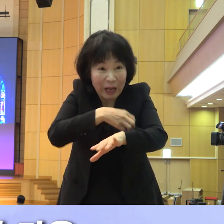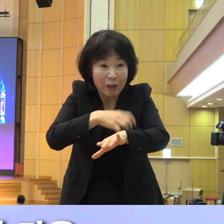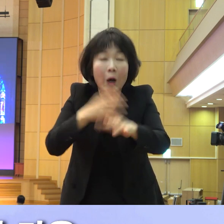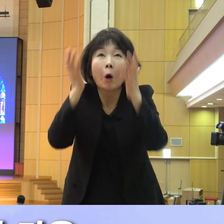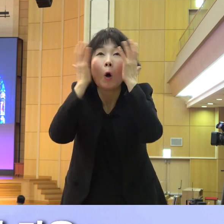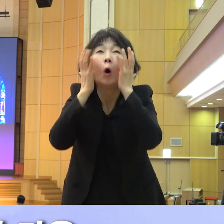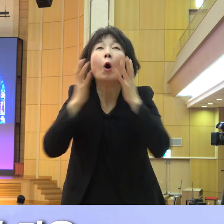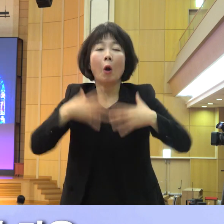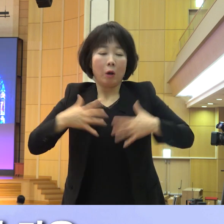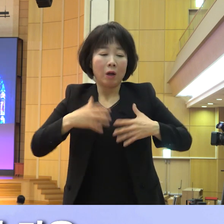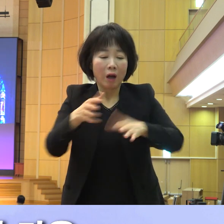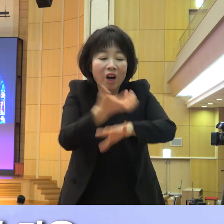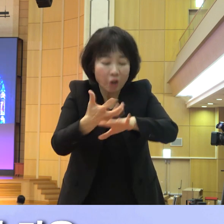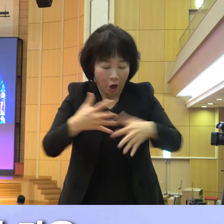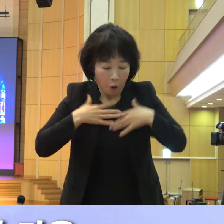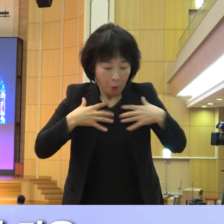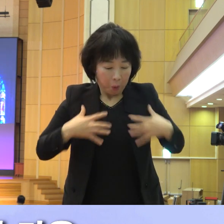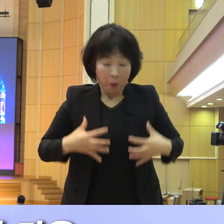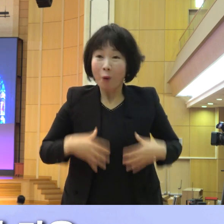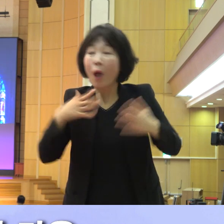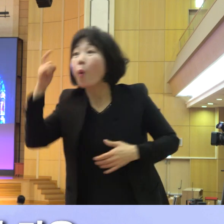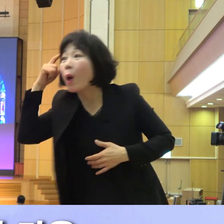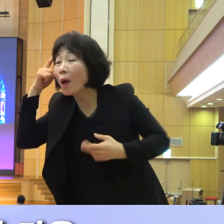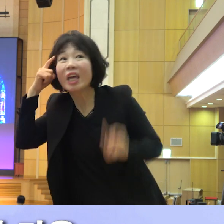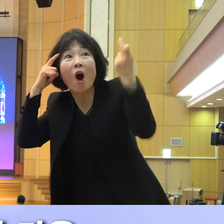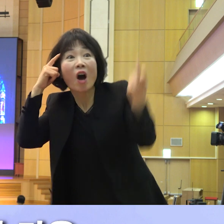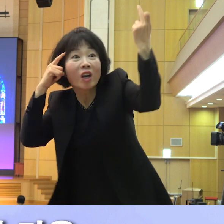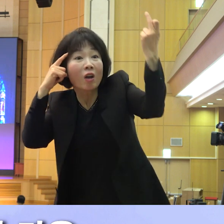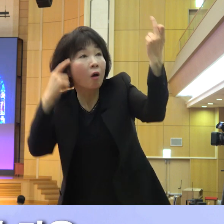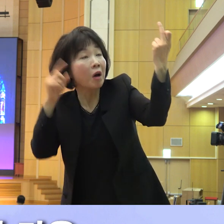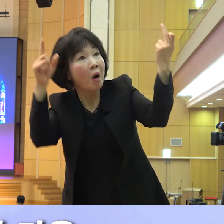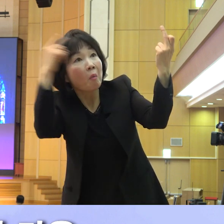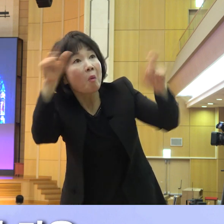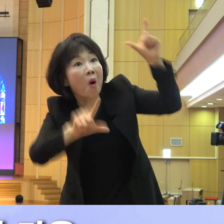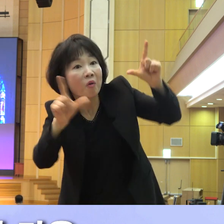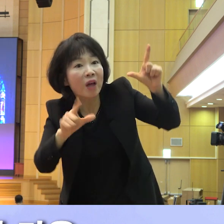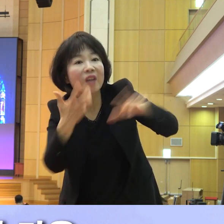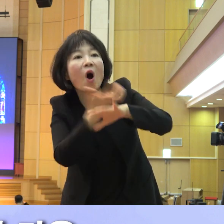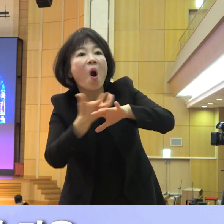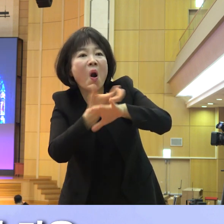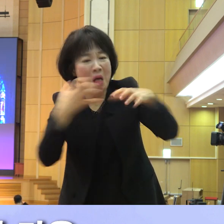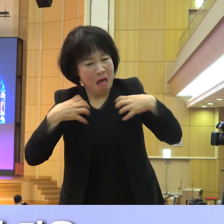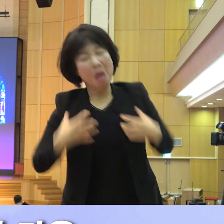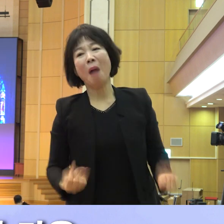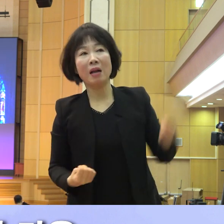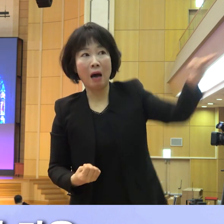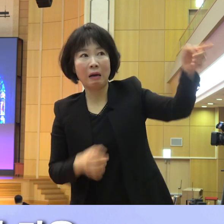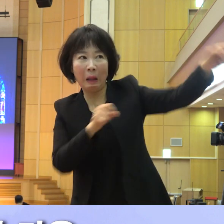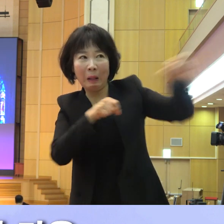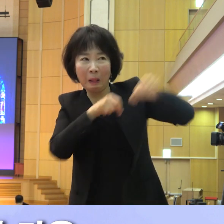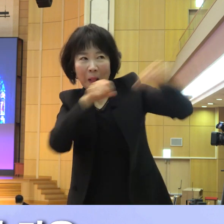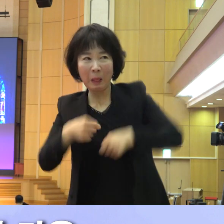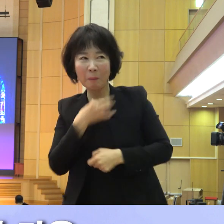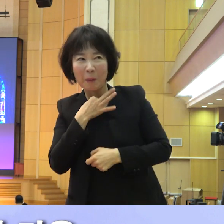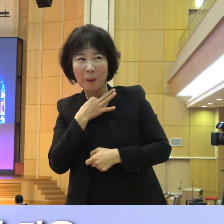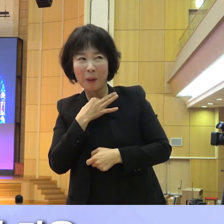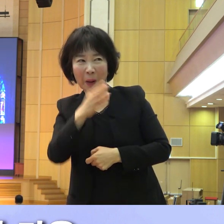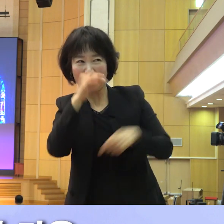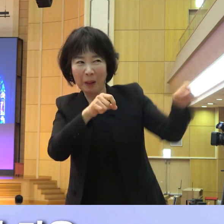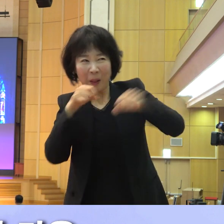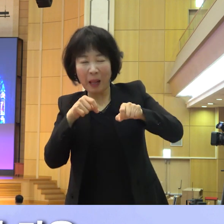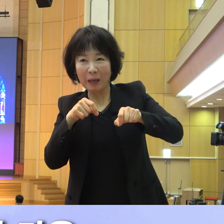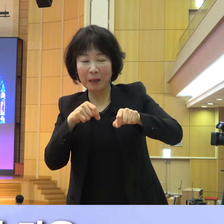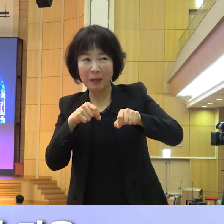손에도 에서가 털 보니까 에서의 모습을 그대로 갖추기 위해서 변장을 했다는